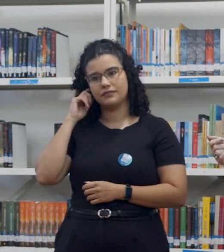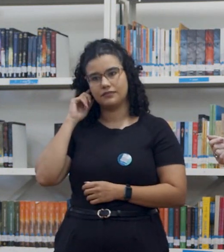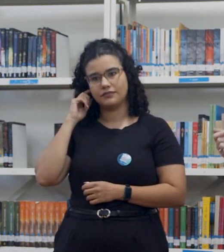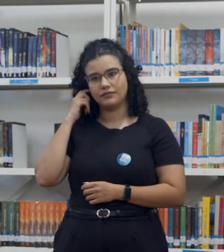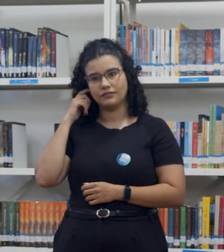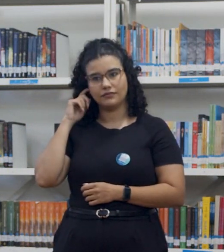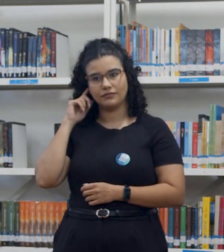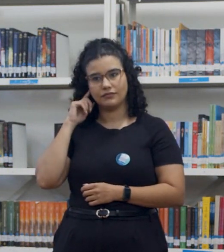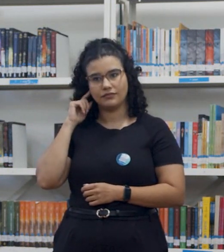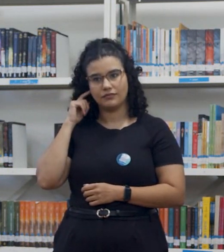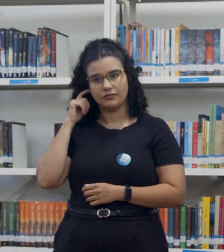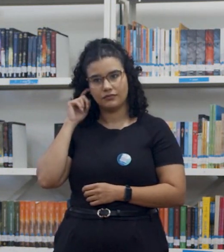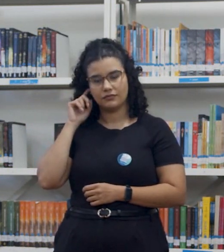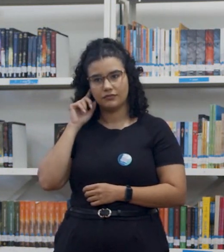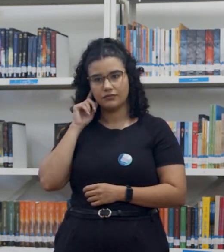ela fez.